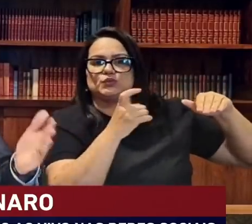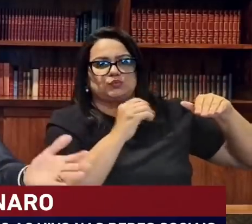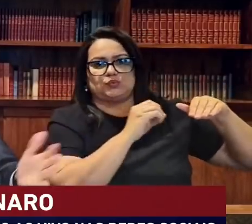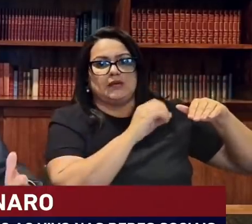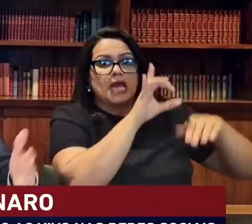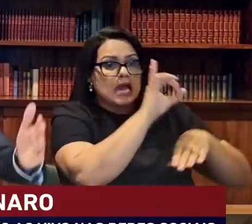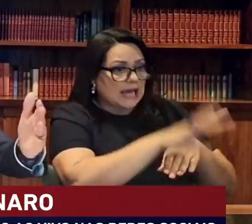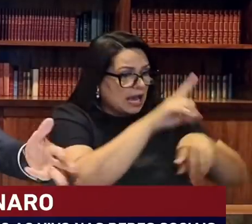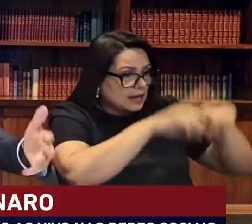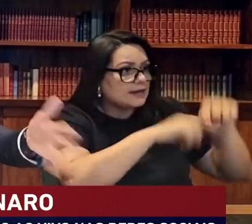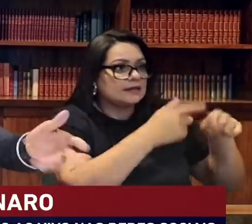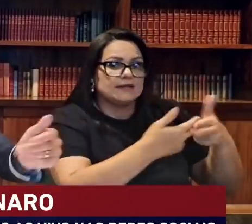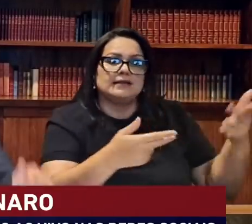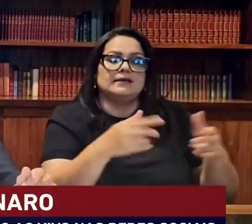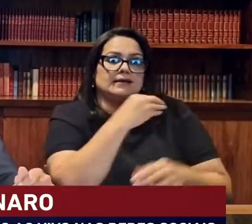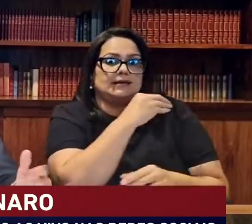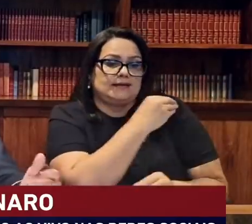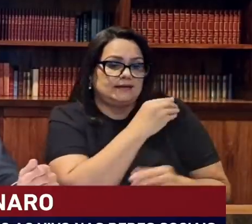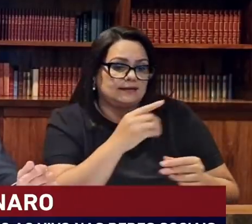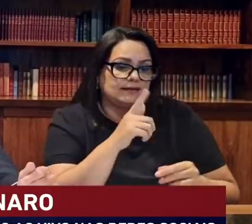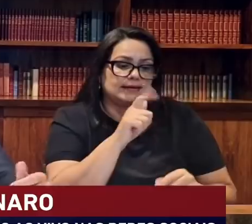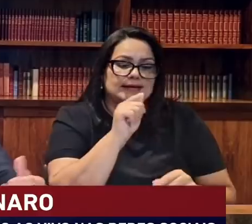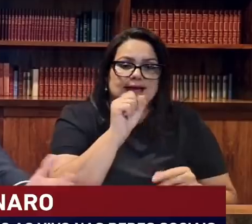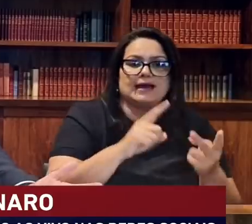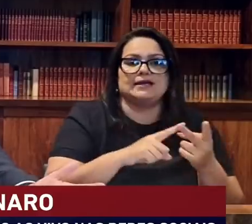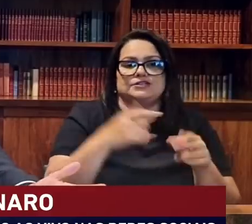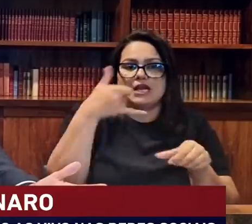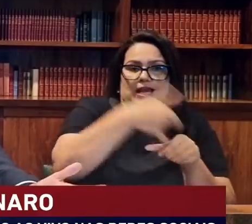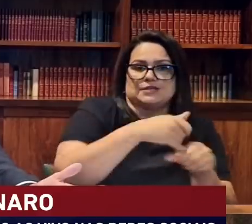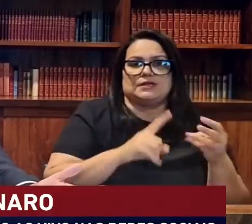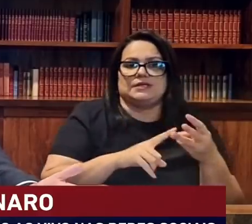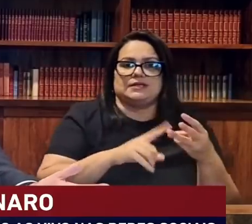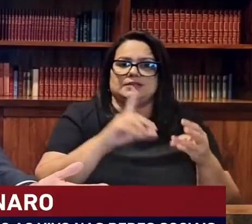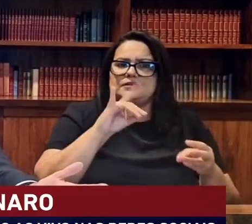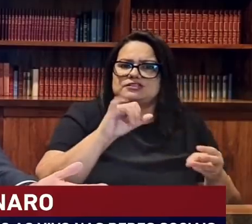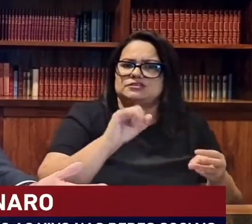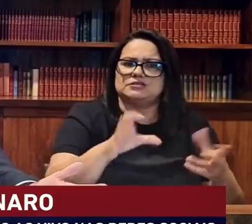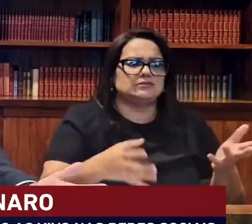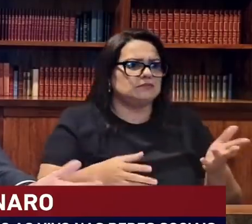para cada produto, né? Gasolina, gás, diesel. E não vai para frente.